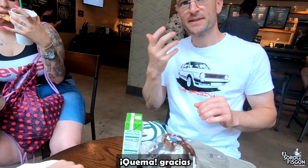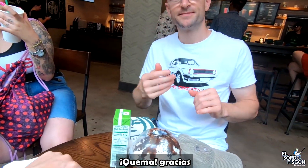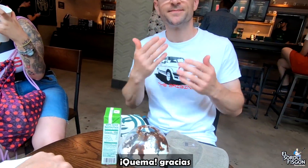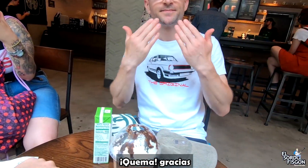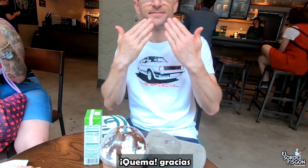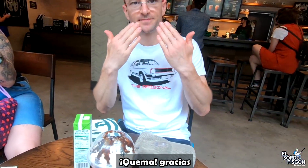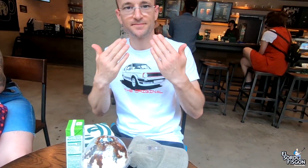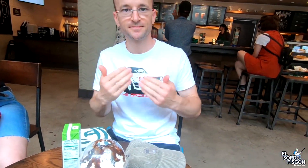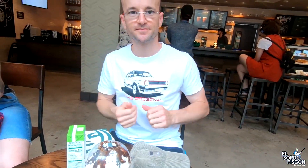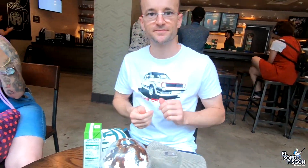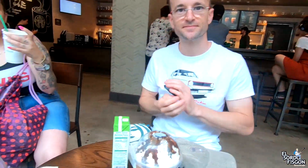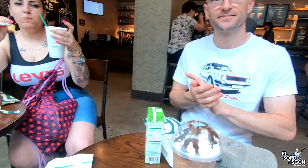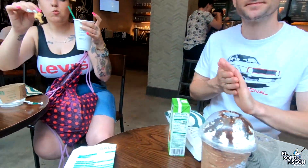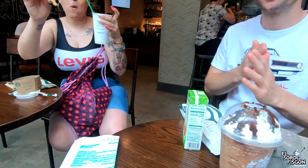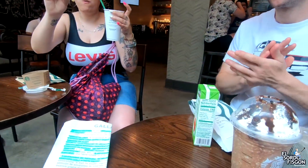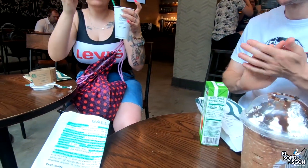Quema, gracias.